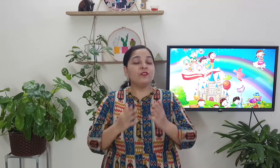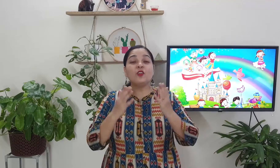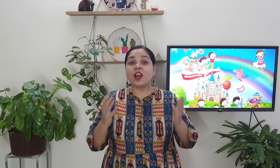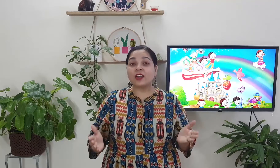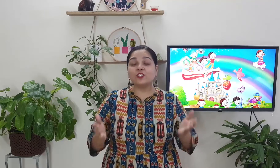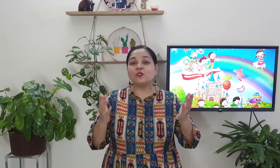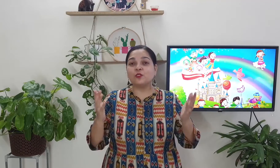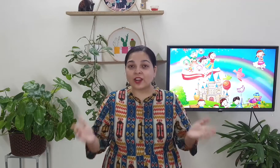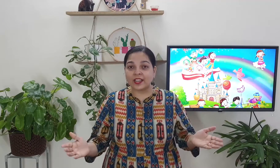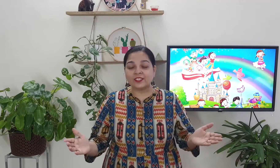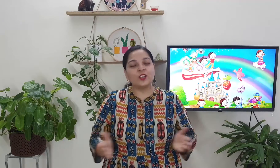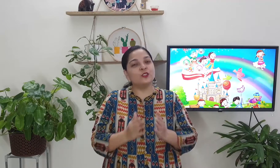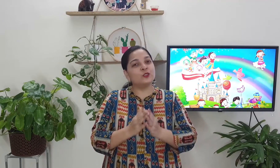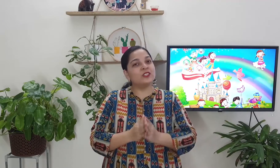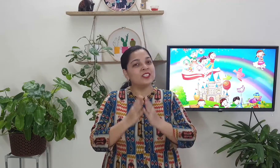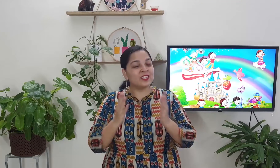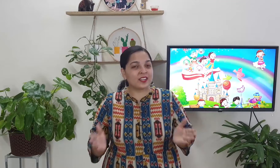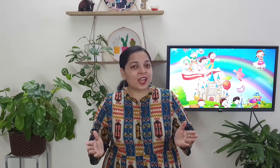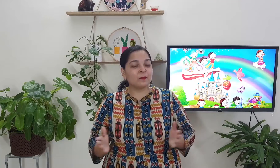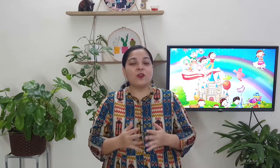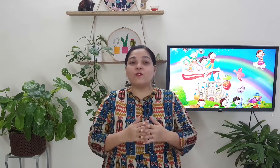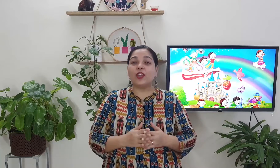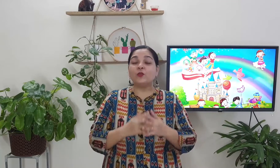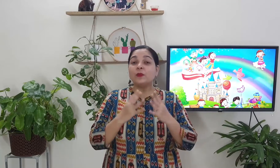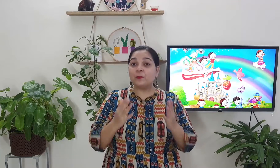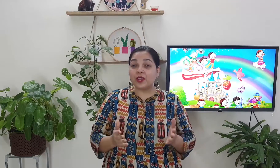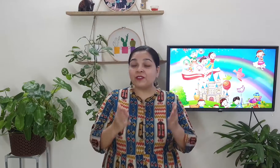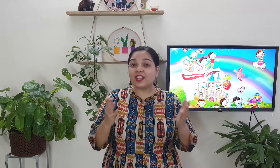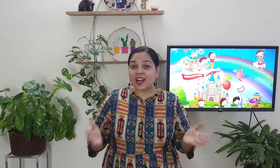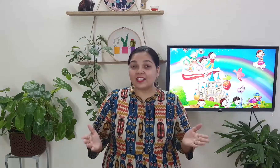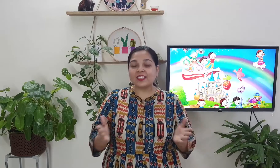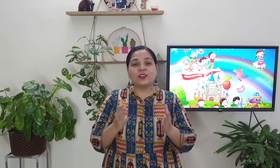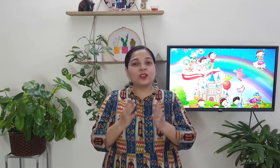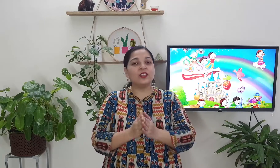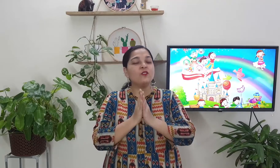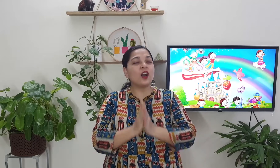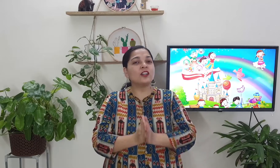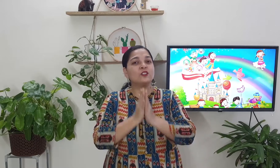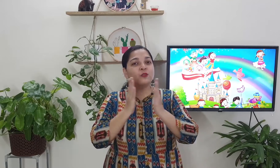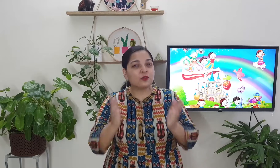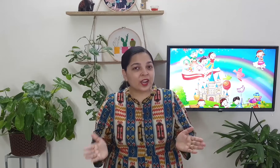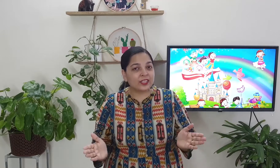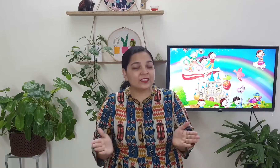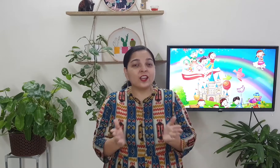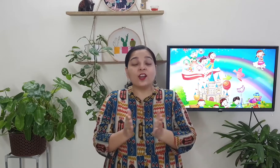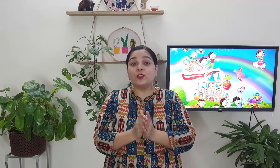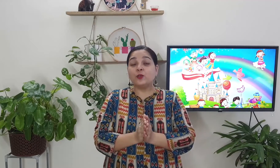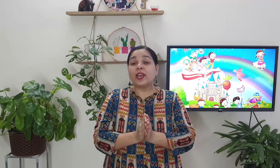உங்கள் தேவனாக அறிக்கை செய்யவில்லை என்றால் இதுதான் உங்கள் நேரம். இந்த ஜெபத்தை என்னுடன் சேர்ந்து சொல்லி இயேசுவை